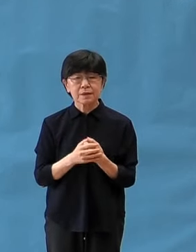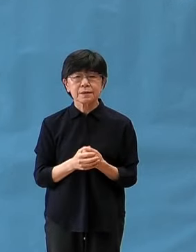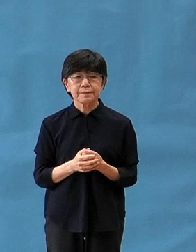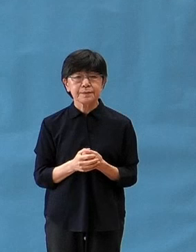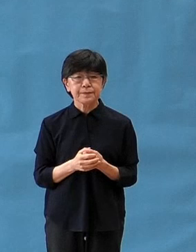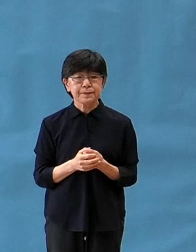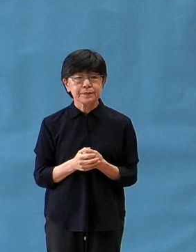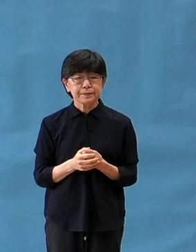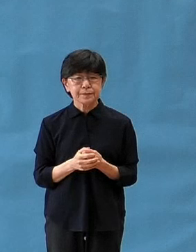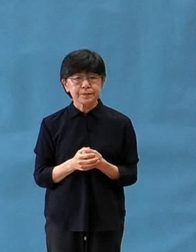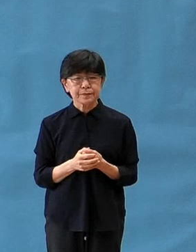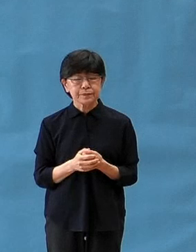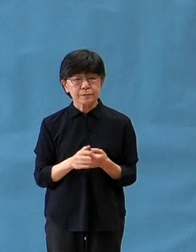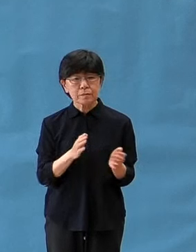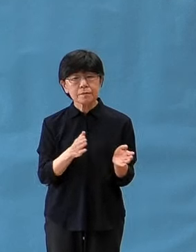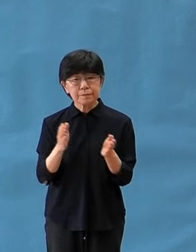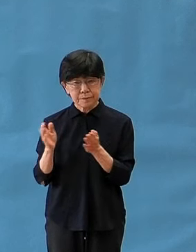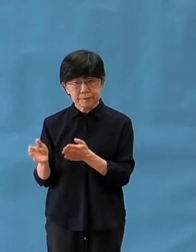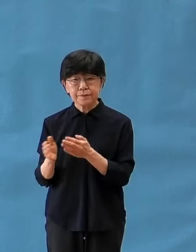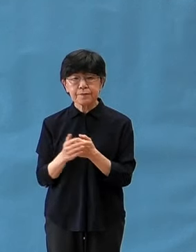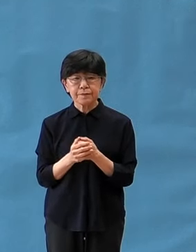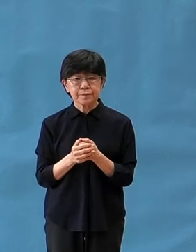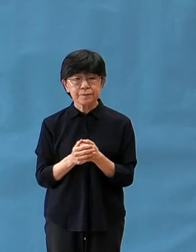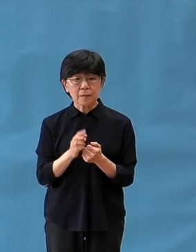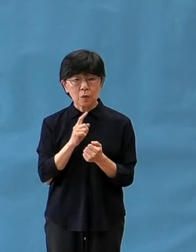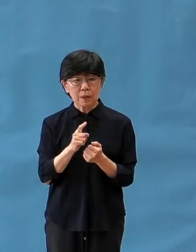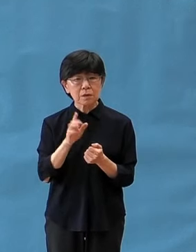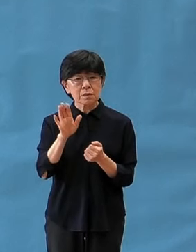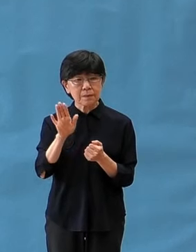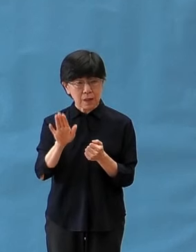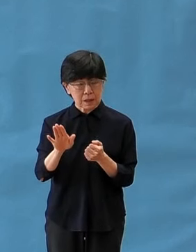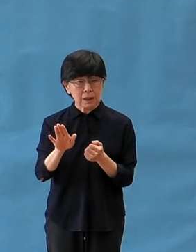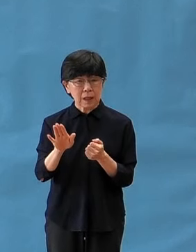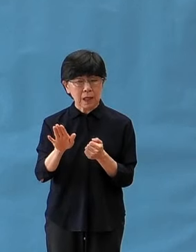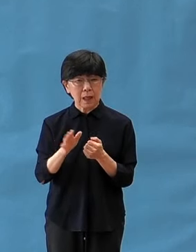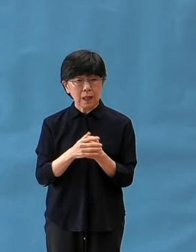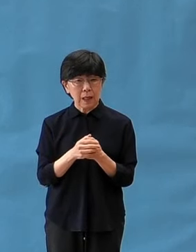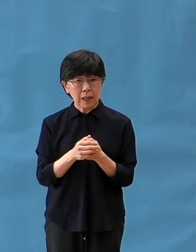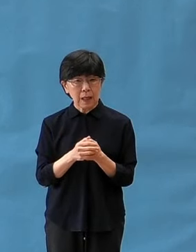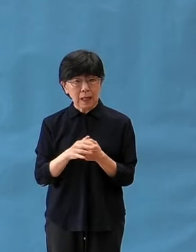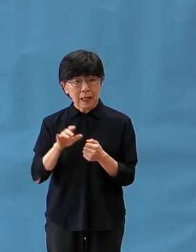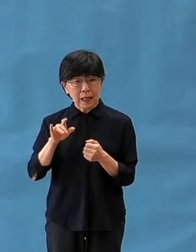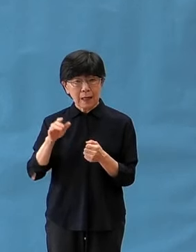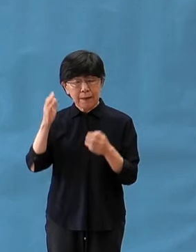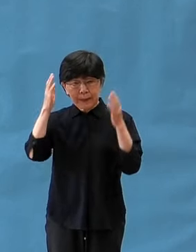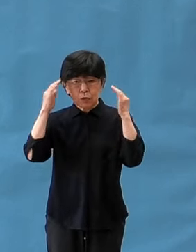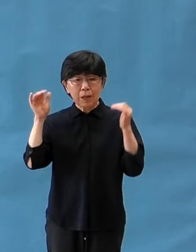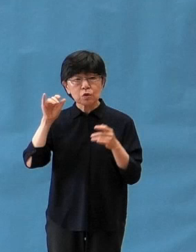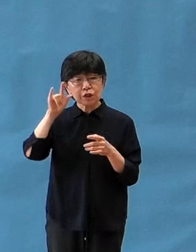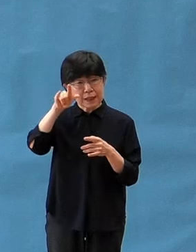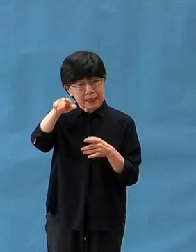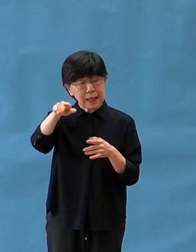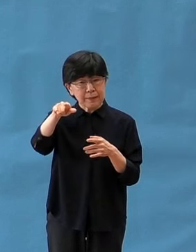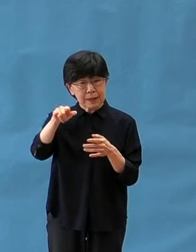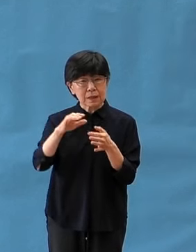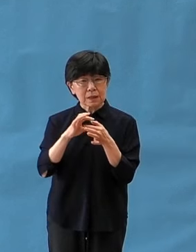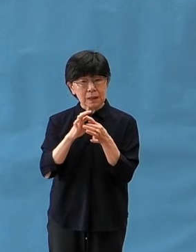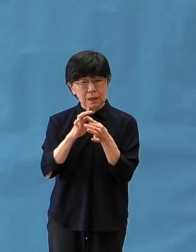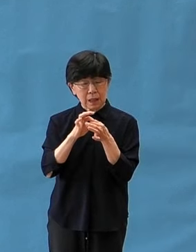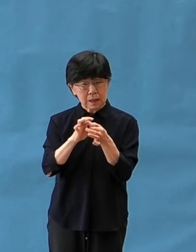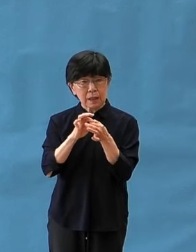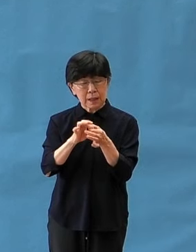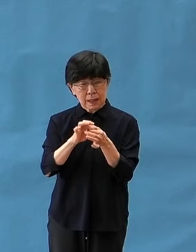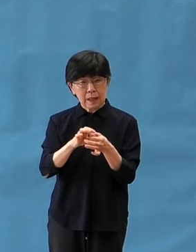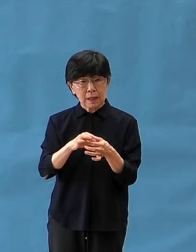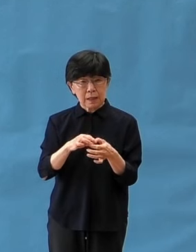わかりました。あの質問変わりまして、あのコメントにもございましたけれども、うん、あのまあ、チャーター便の関係であの知事自らあ